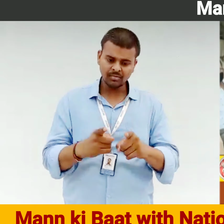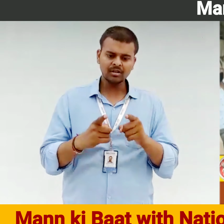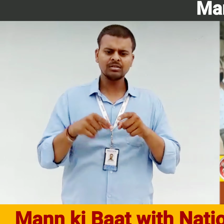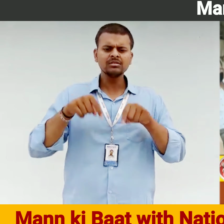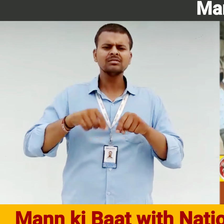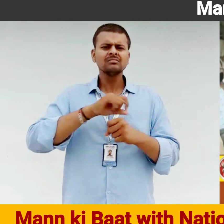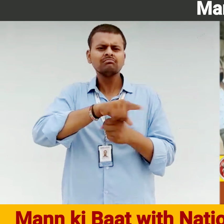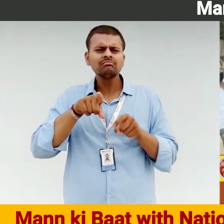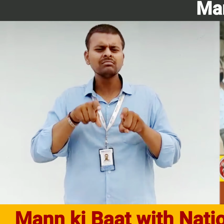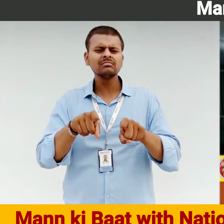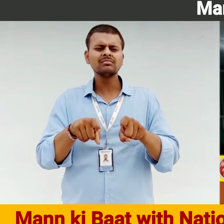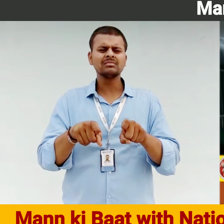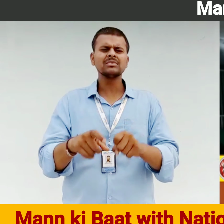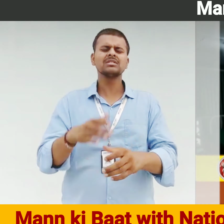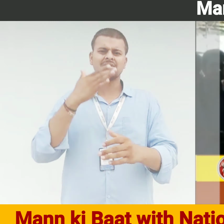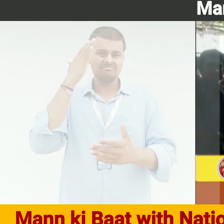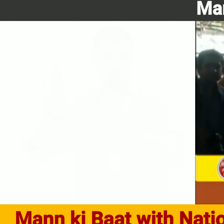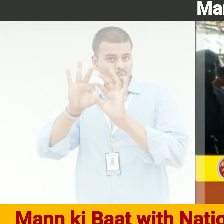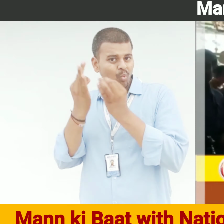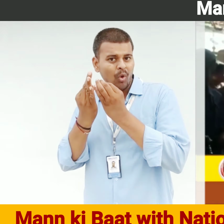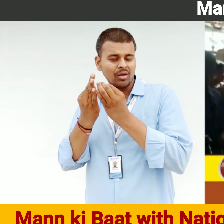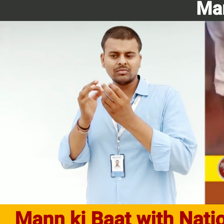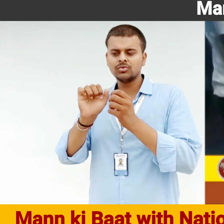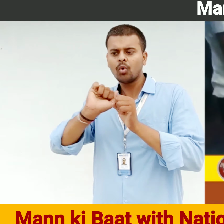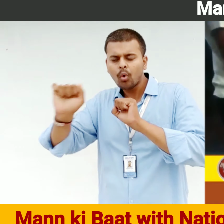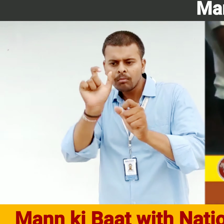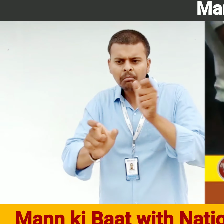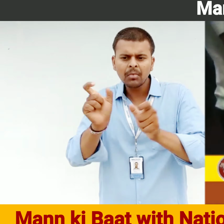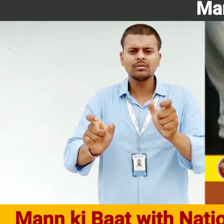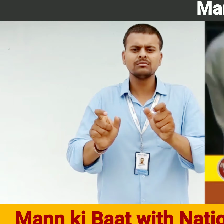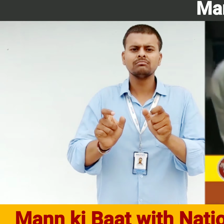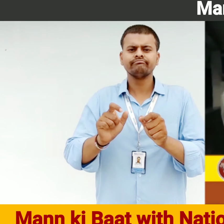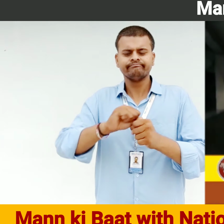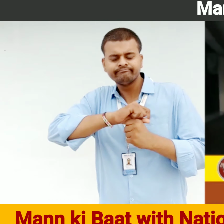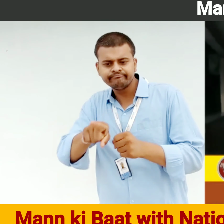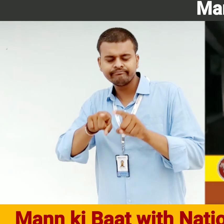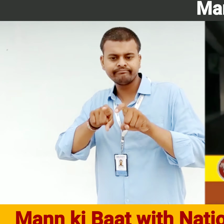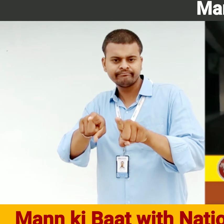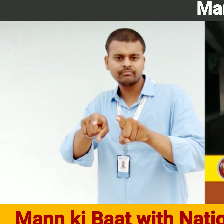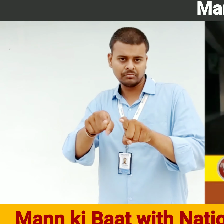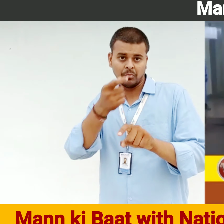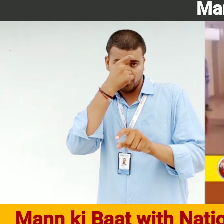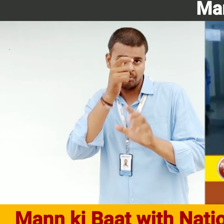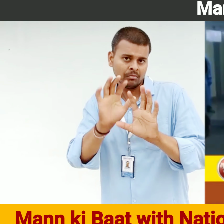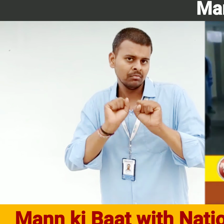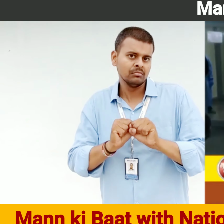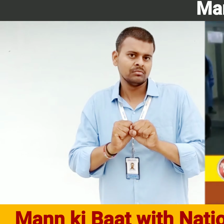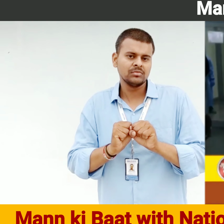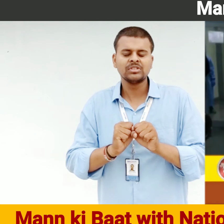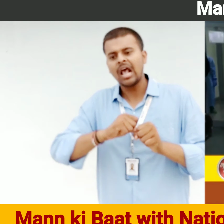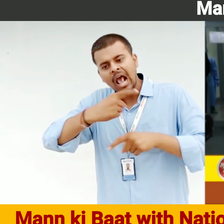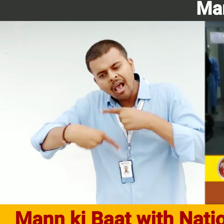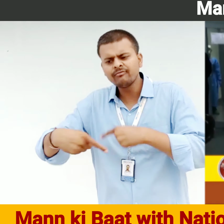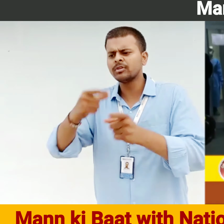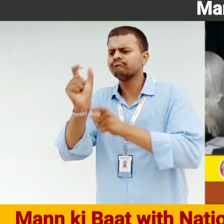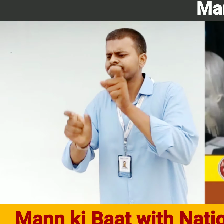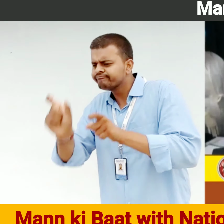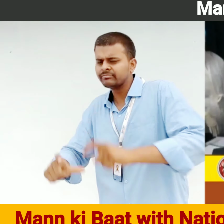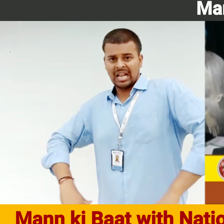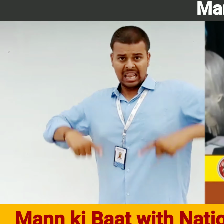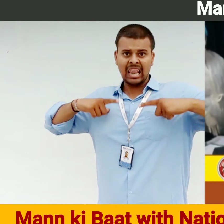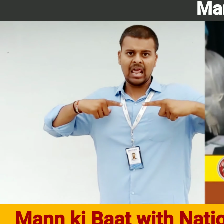आपके परिवार को कोरोना से अभी भी उतना ही गंभीर खतरा हो सकता है। हमें